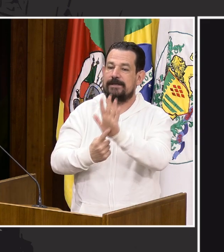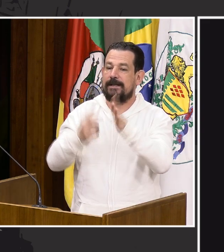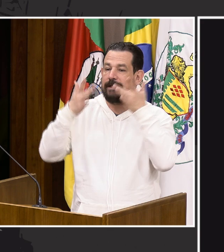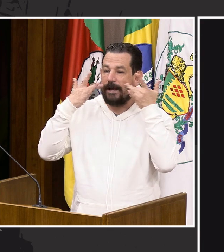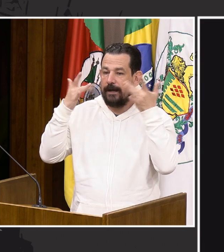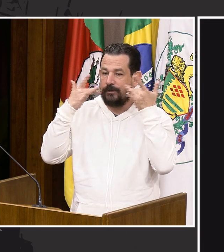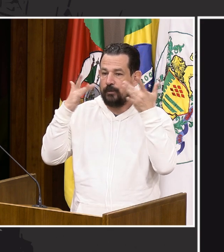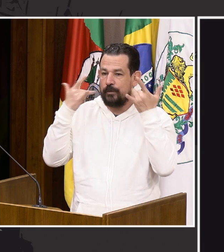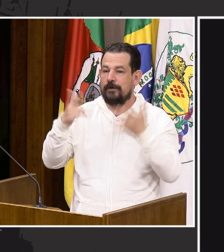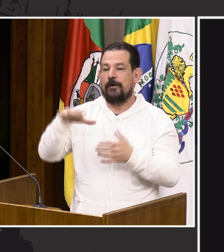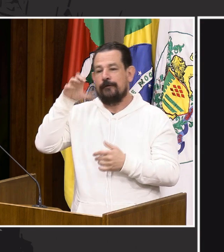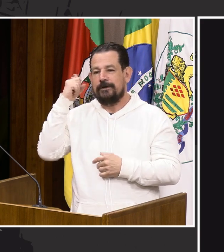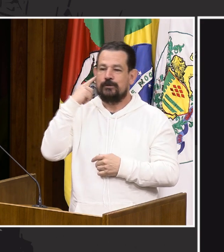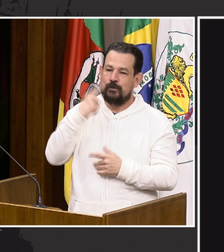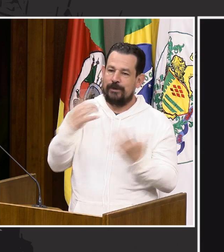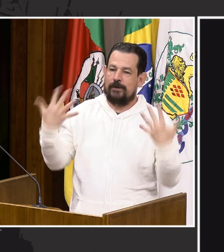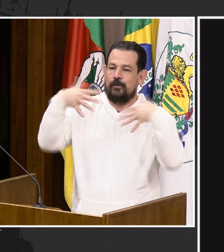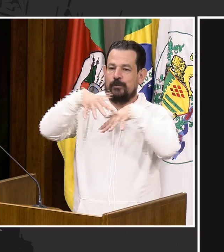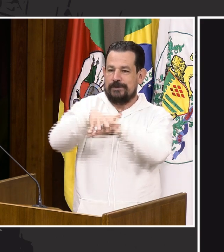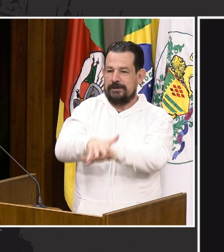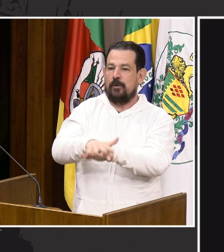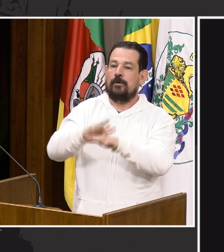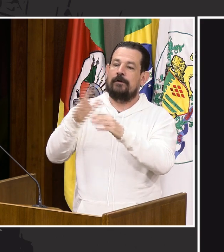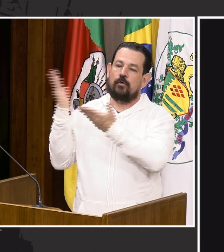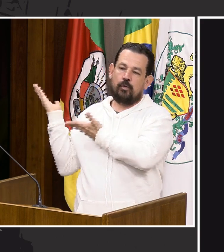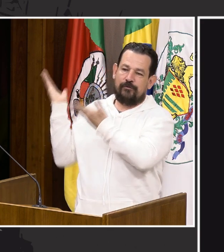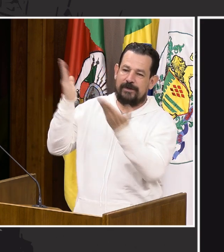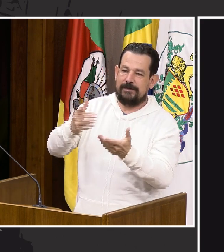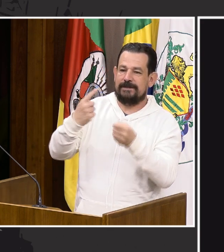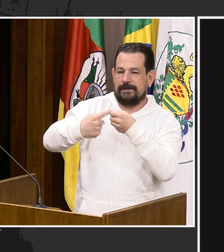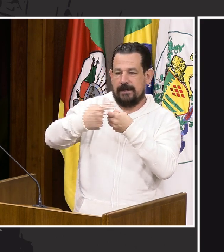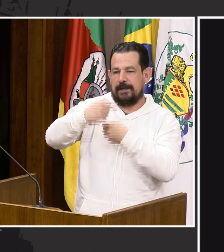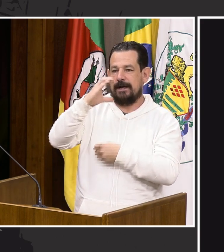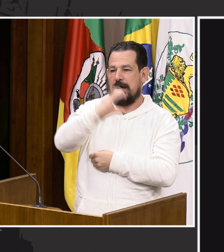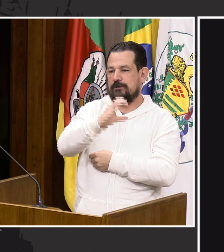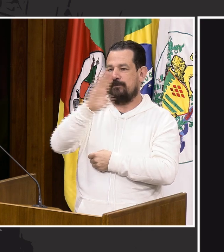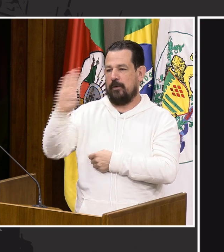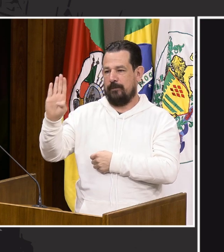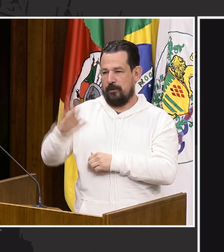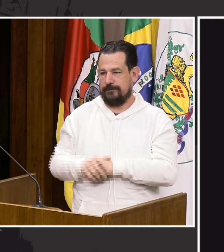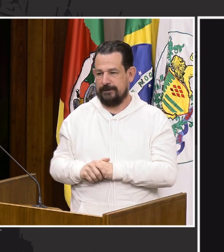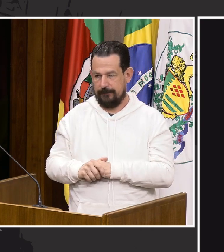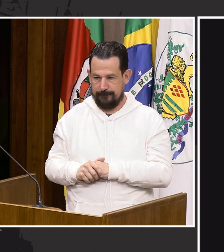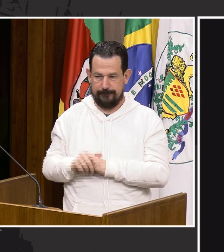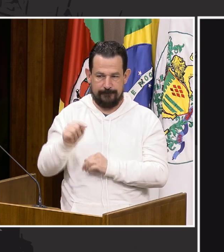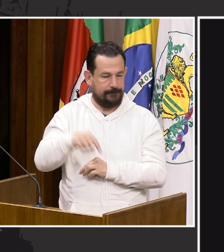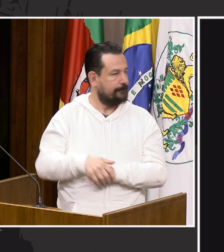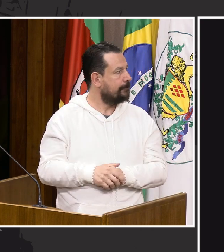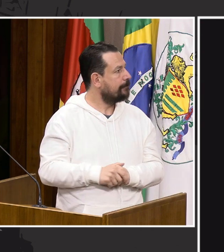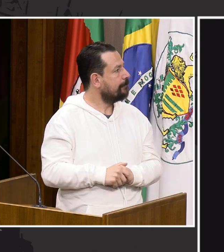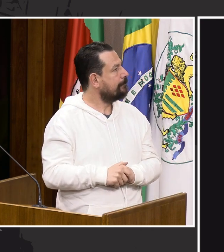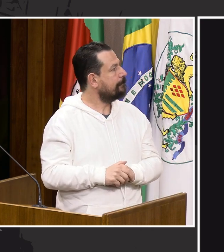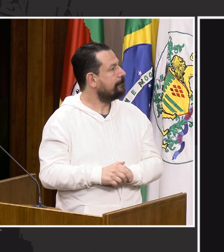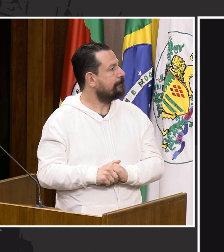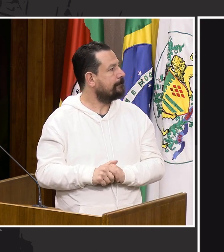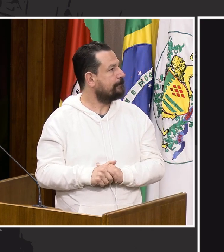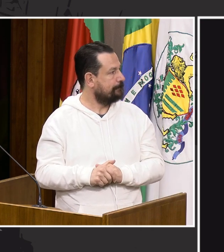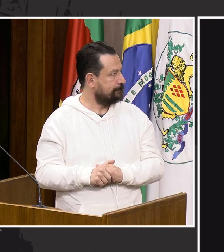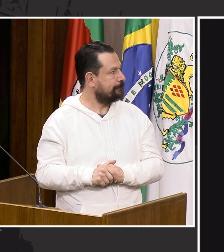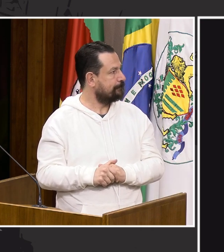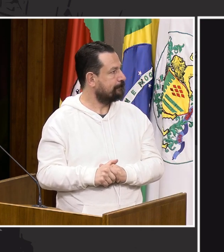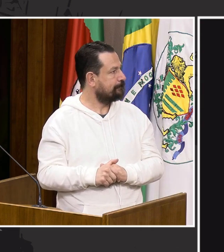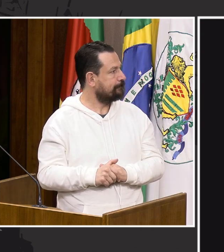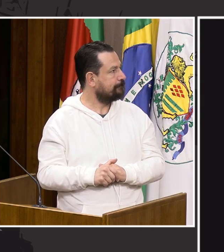inclusive, e vai a Tóquio, como nosso representante. No sábado, nós teremos a apresentação de teatro, através da